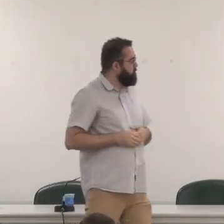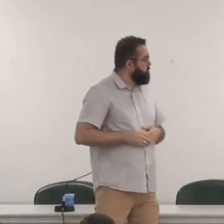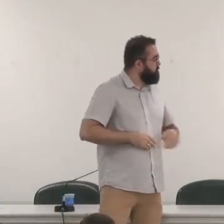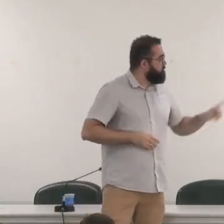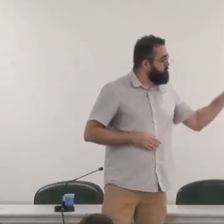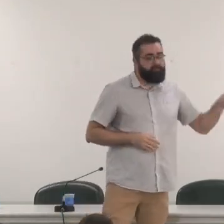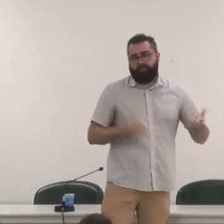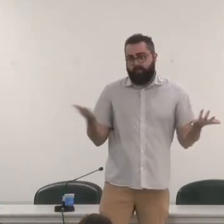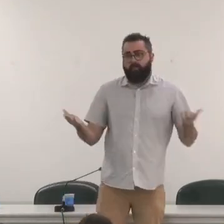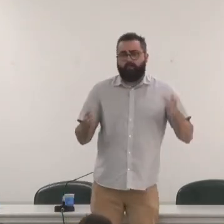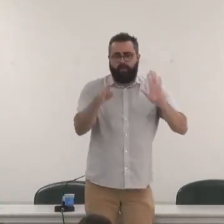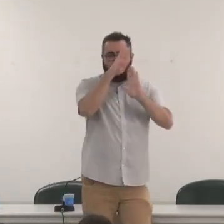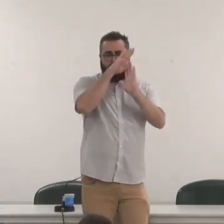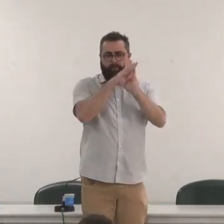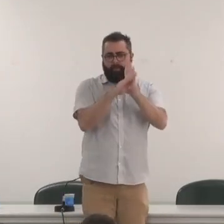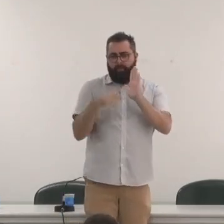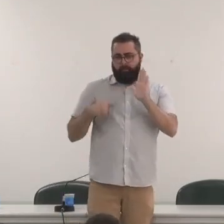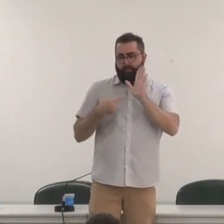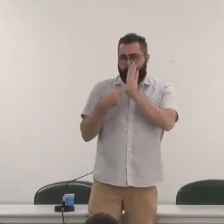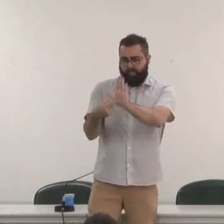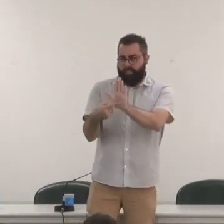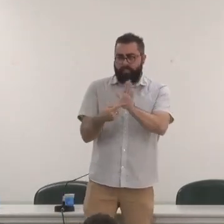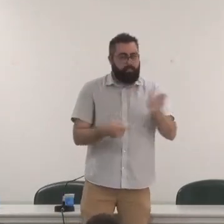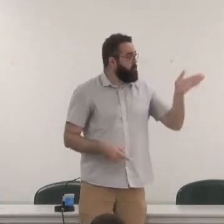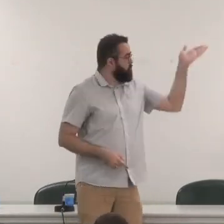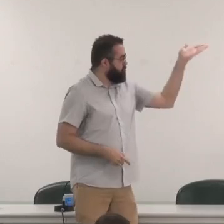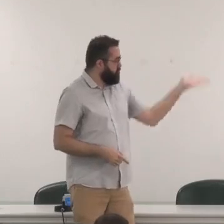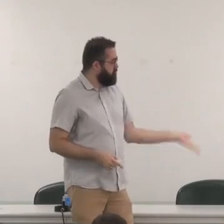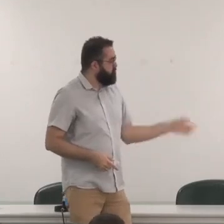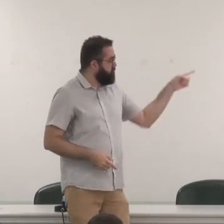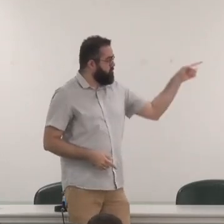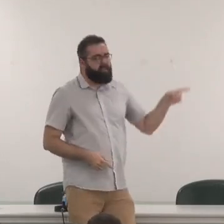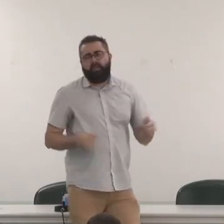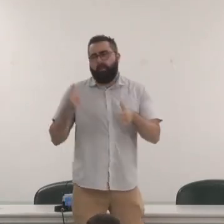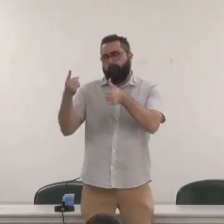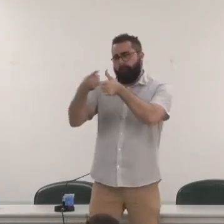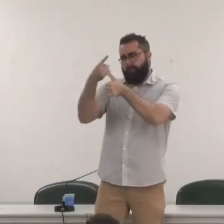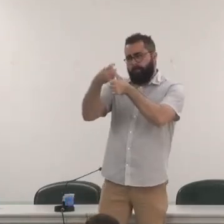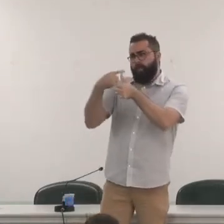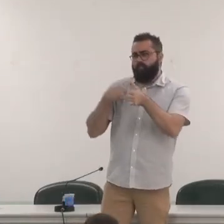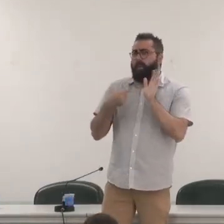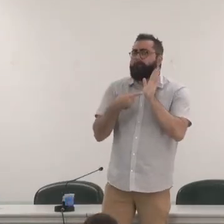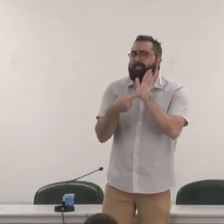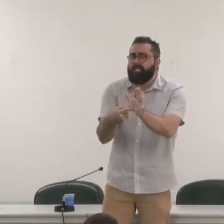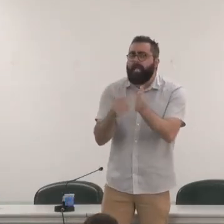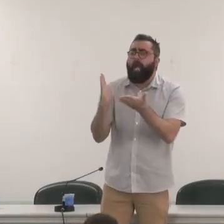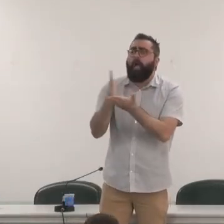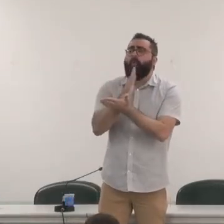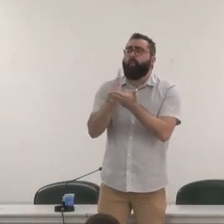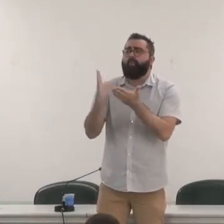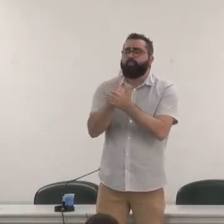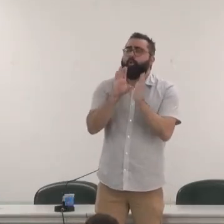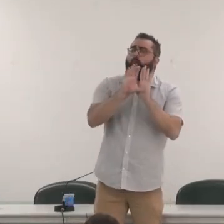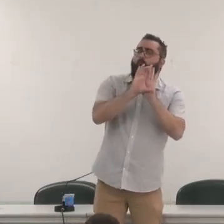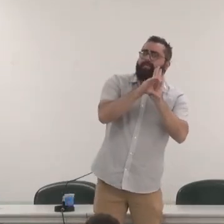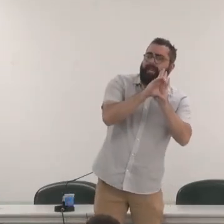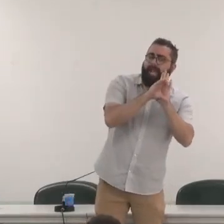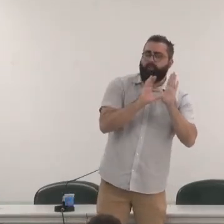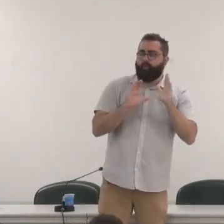linguístico. Então, a minha apresentação está assim organizada. Primeiro eu vou explicar os